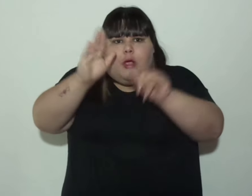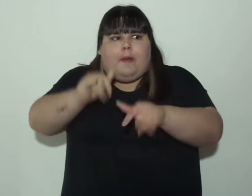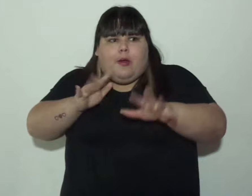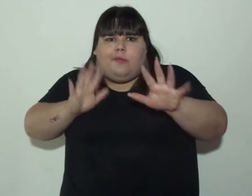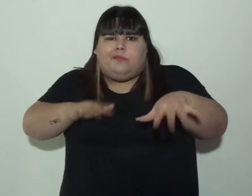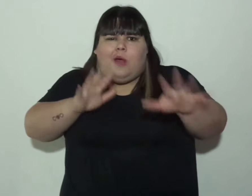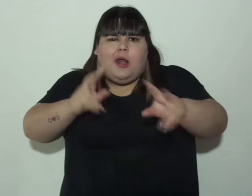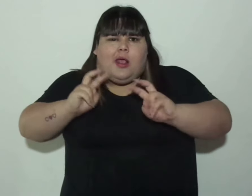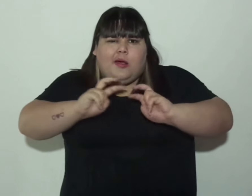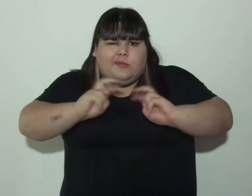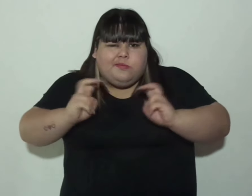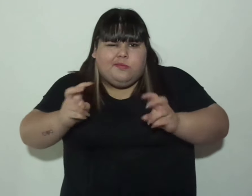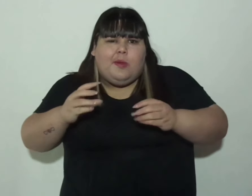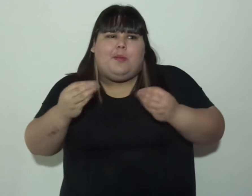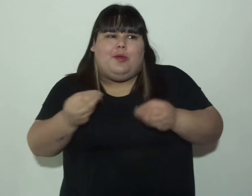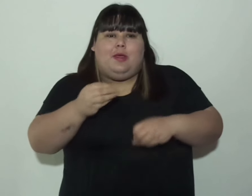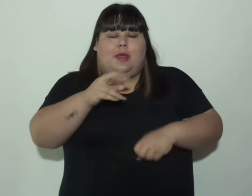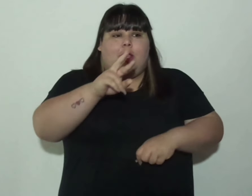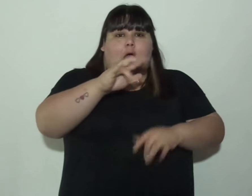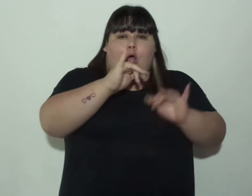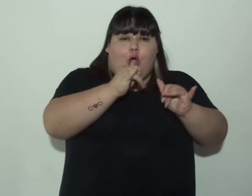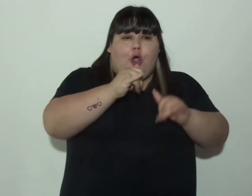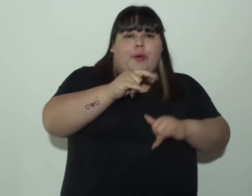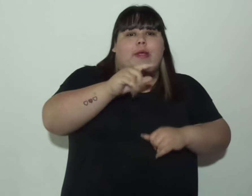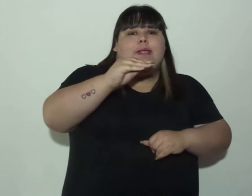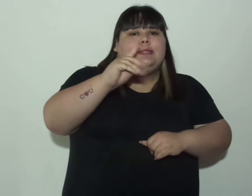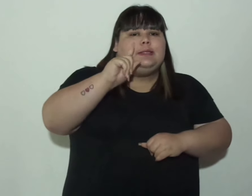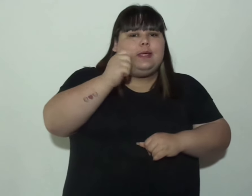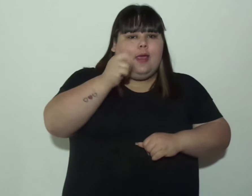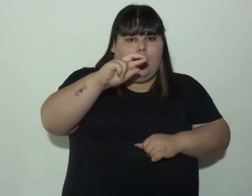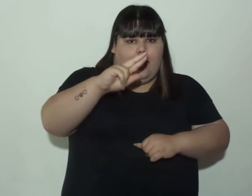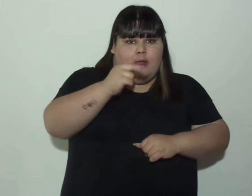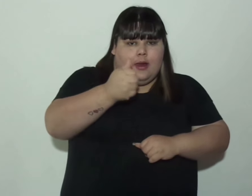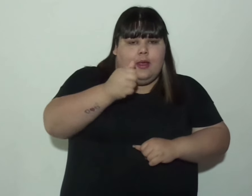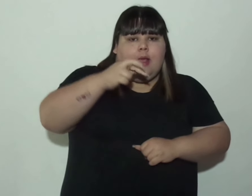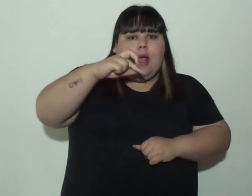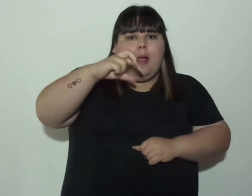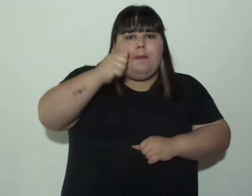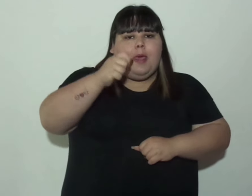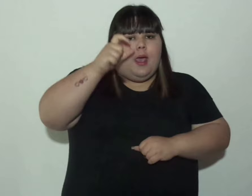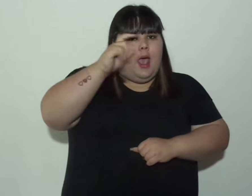realizó en respuesta al femicidio de sciarappa es de 14 años